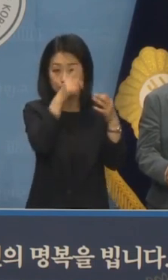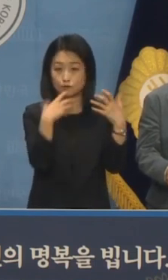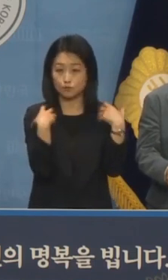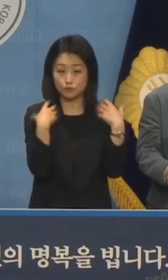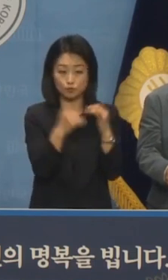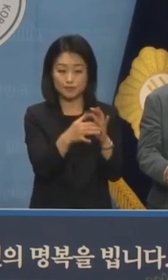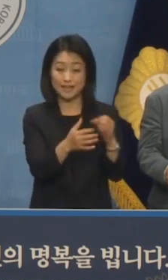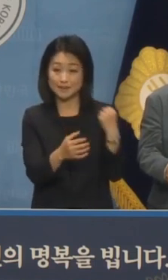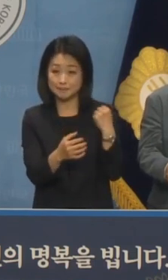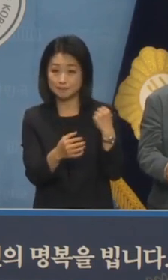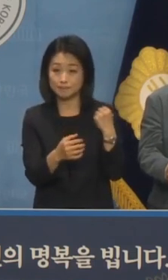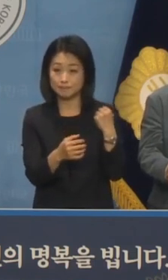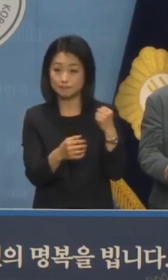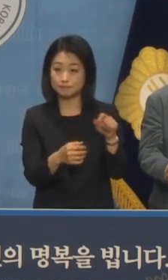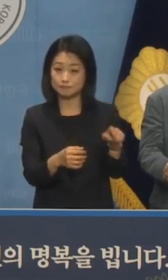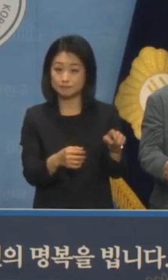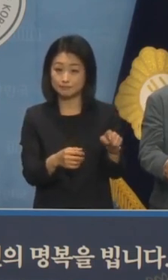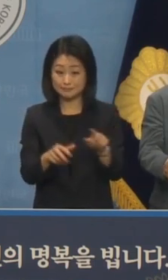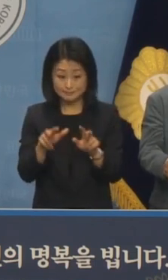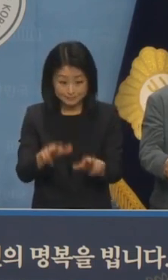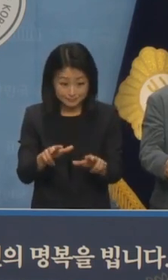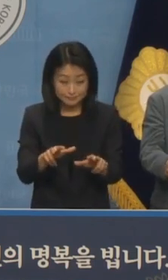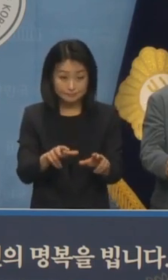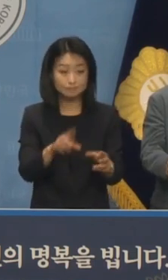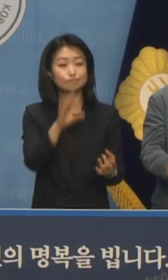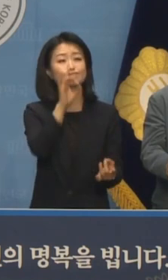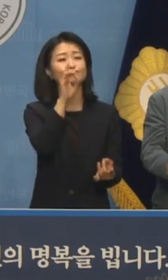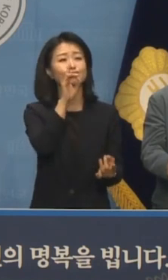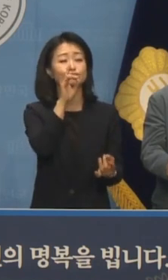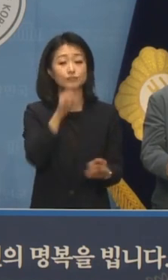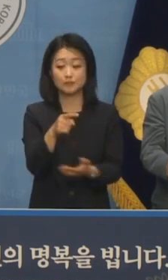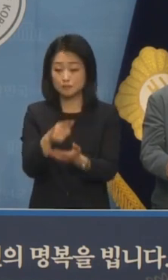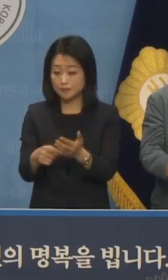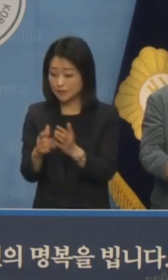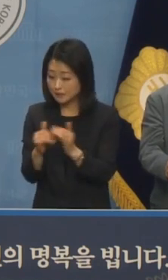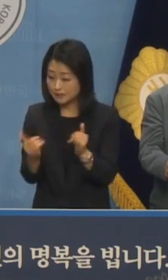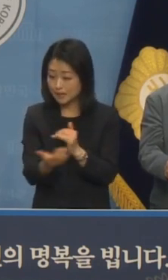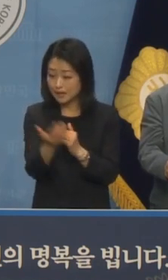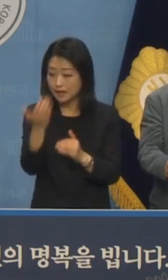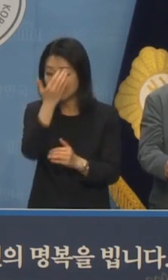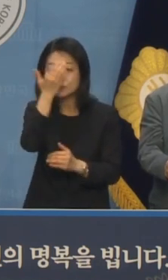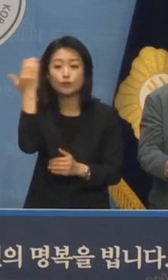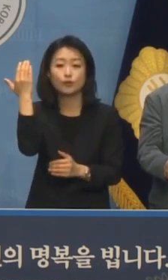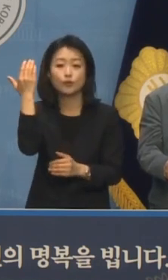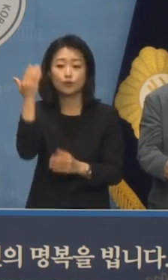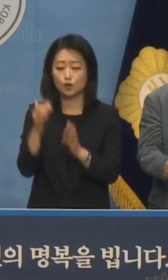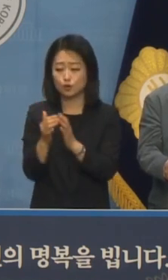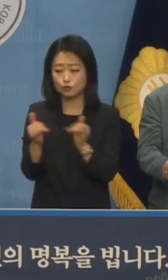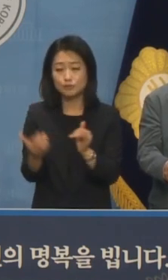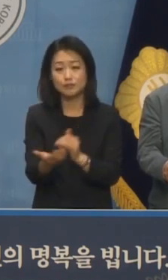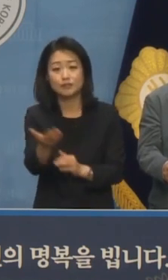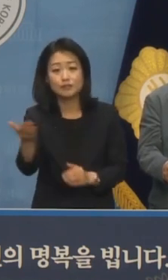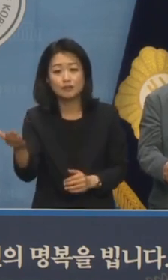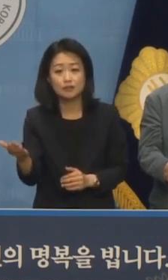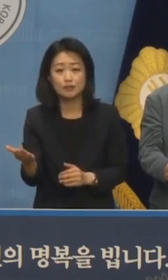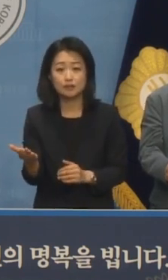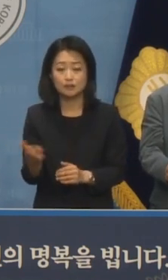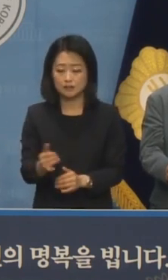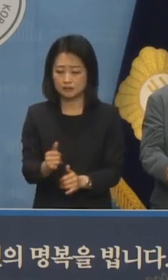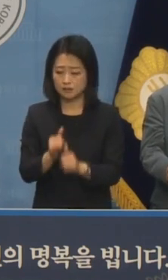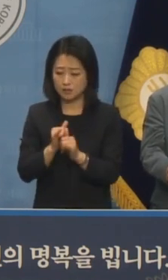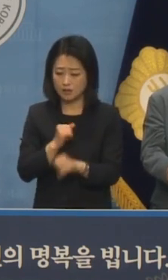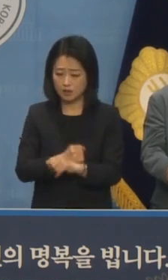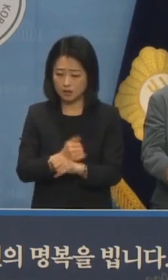국민의힘이 대책 없이 표류하는 이 시간에도 전세사기 피해를 입은 대한민국 청년들, 국민들은 죽음을